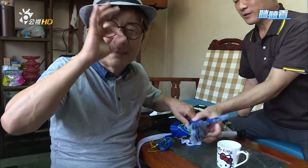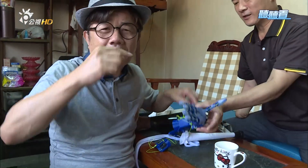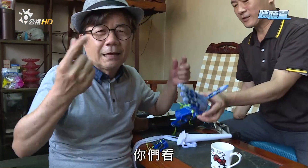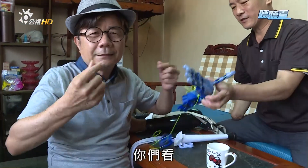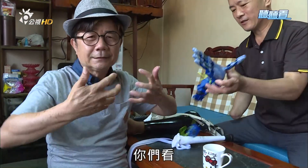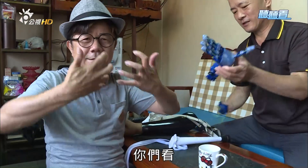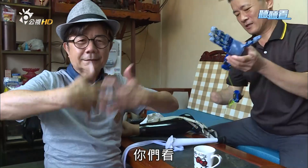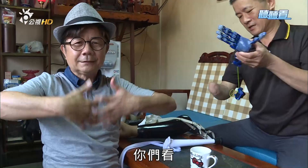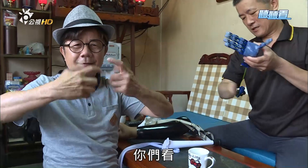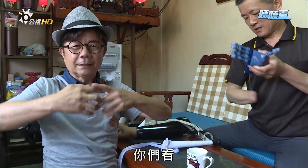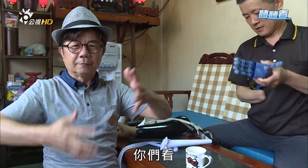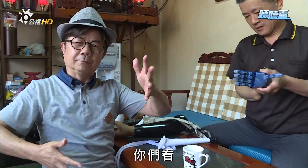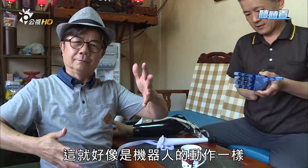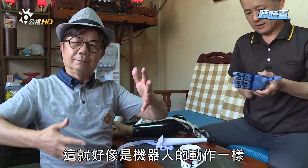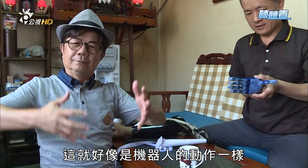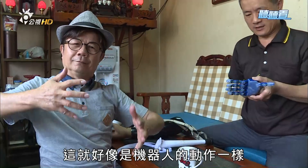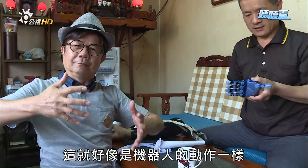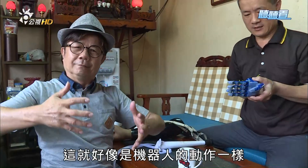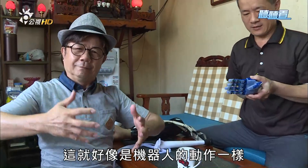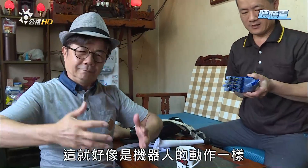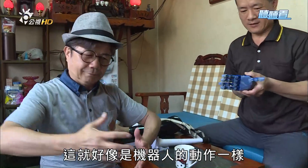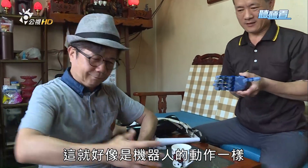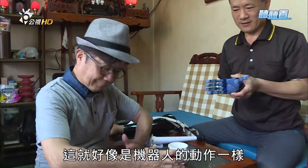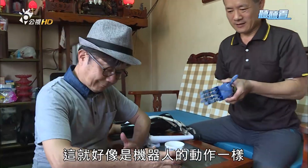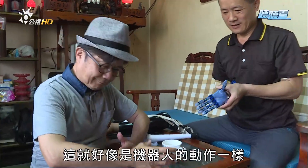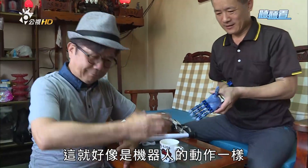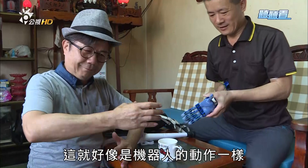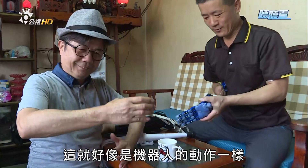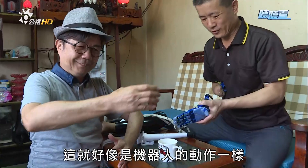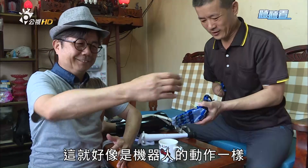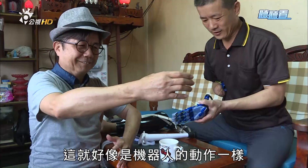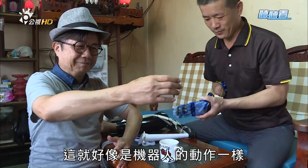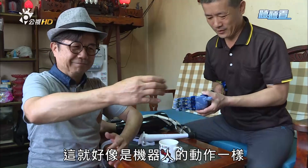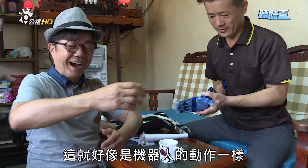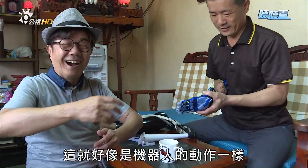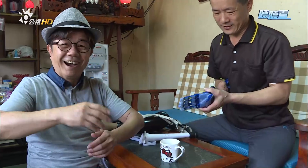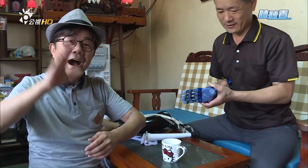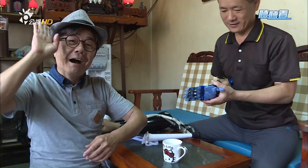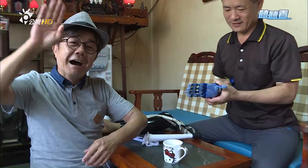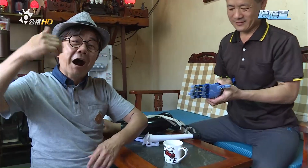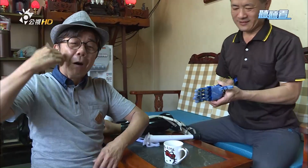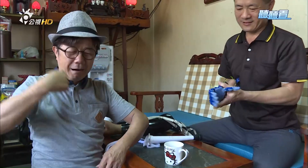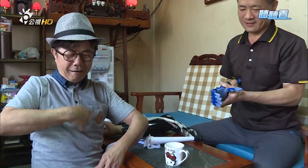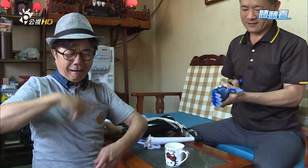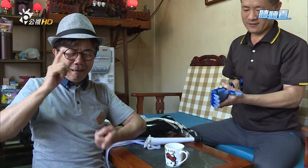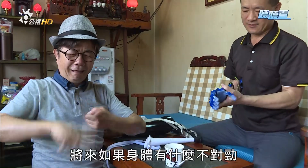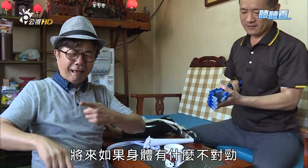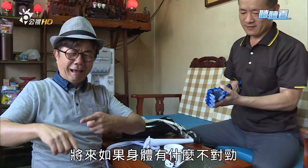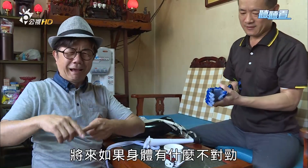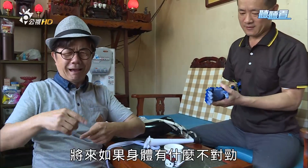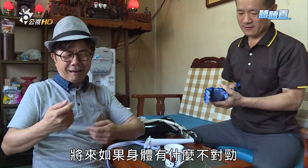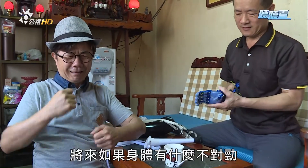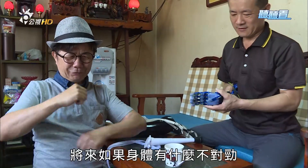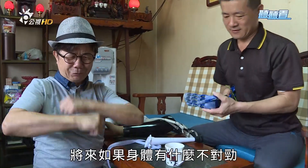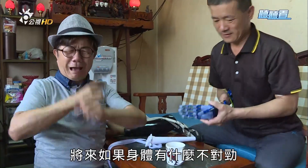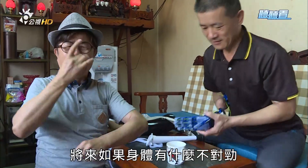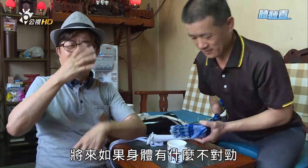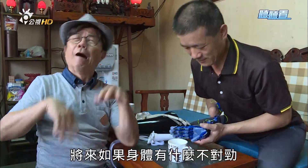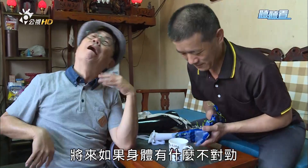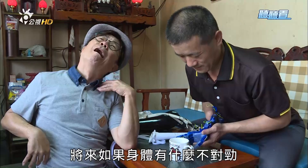你们看啊，这就好像是机器人的动作一样，啊，哎，将来啊，如果身体有什么不对